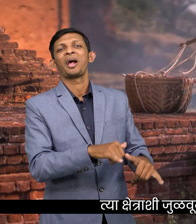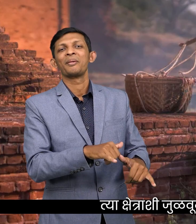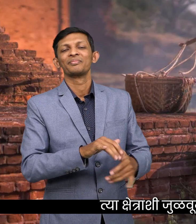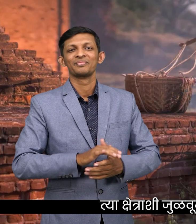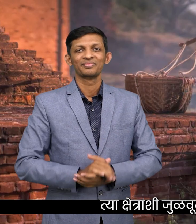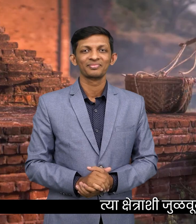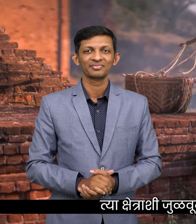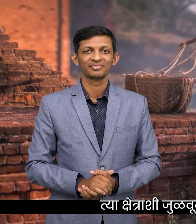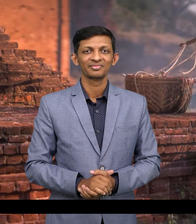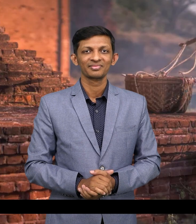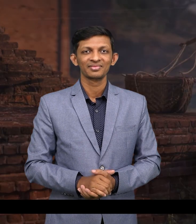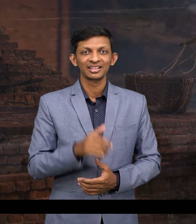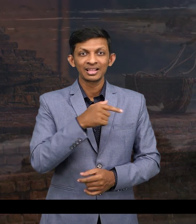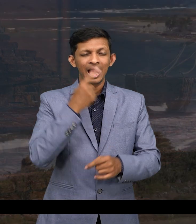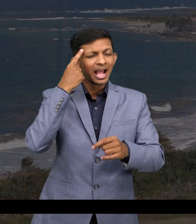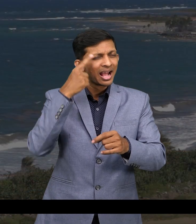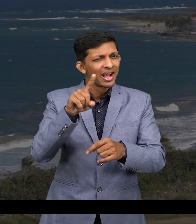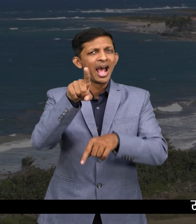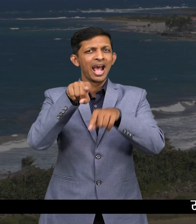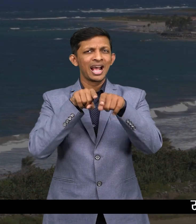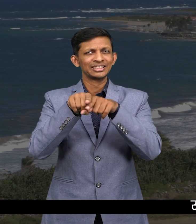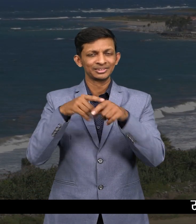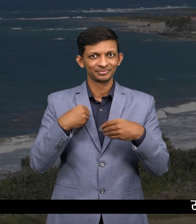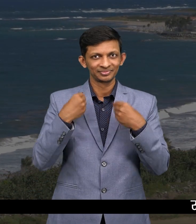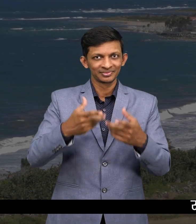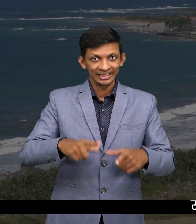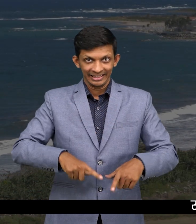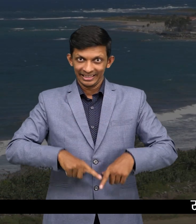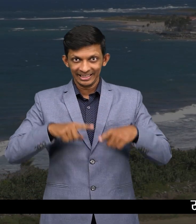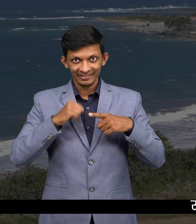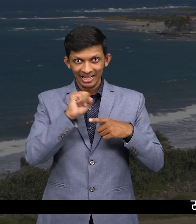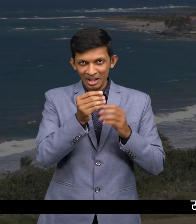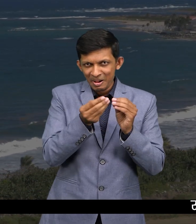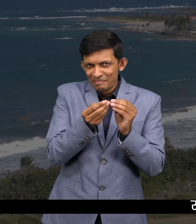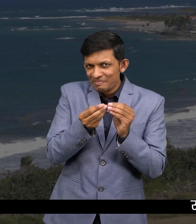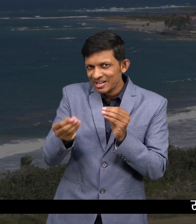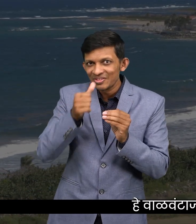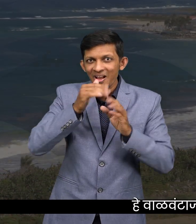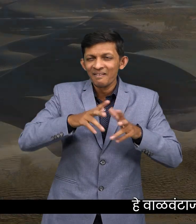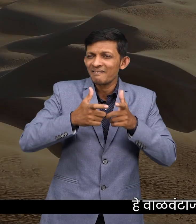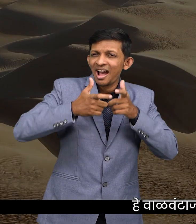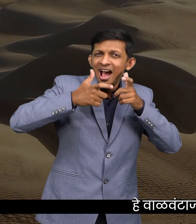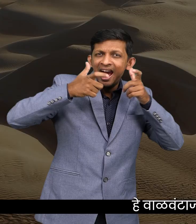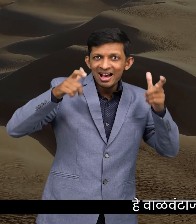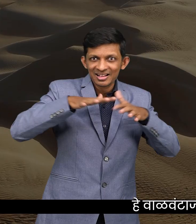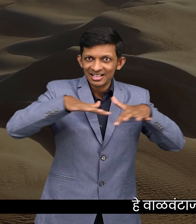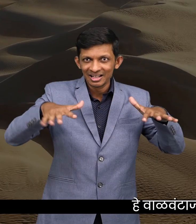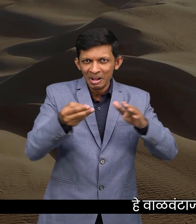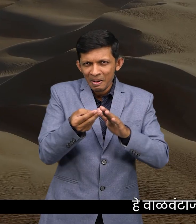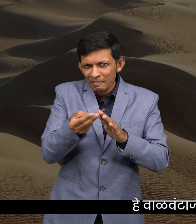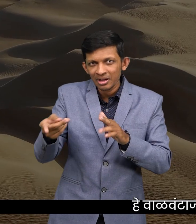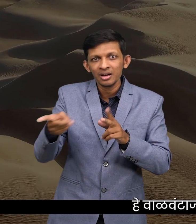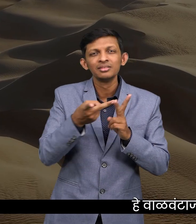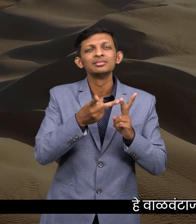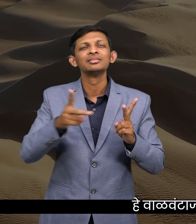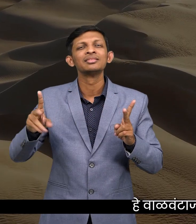विविधता देखील येते. उदाहरणार्थ, समुद्राजवळ राहणे हे वाळवंटाजवळ राहण्यापेक्षा वेगळे